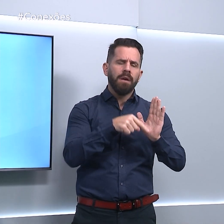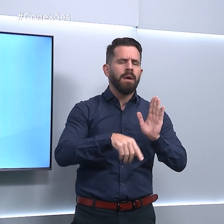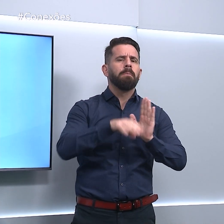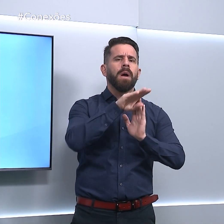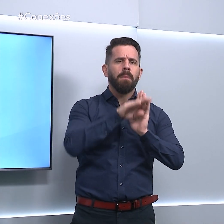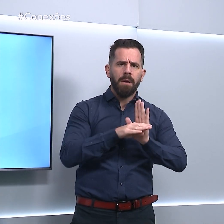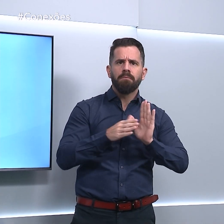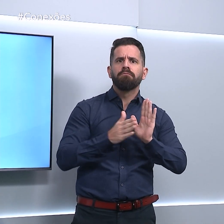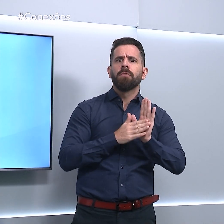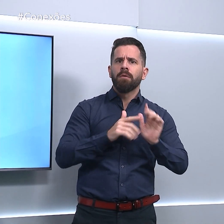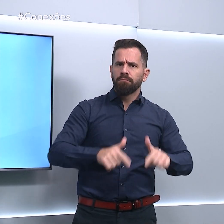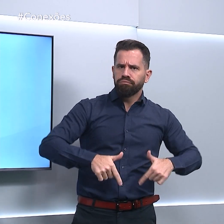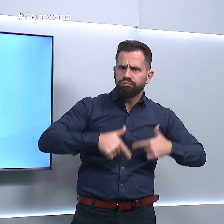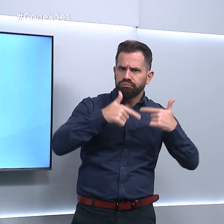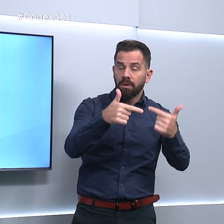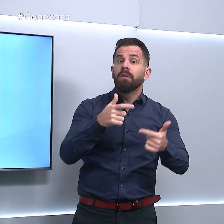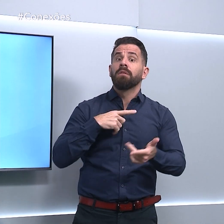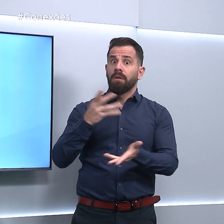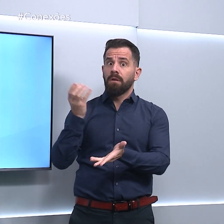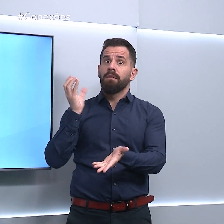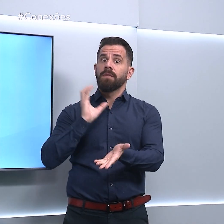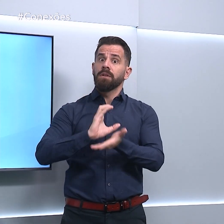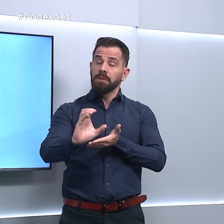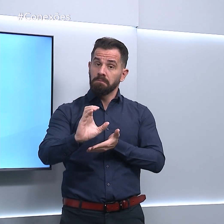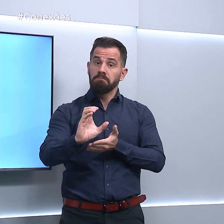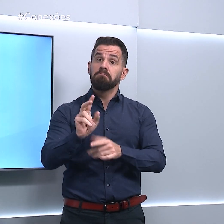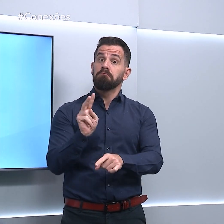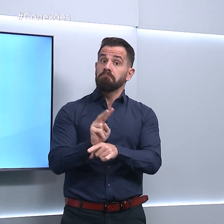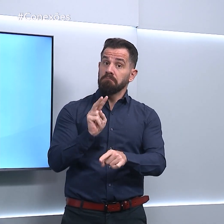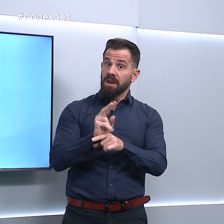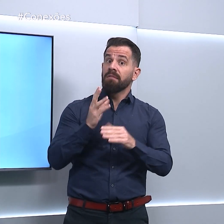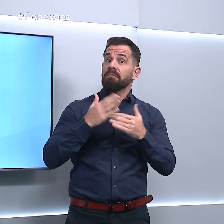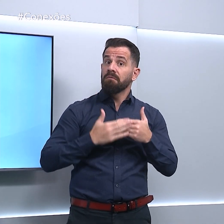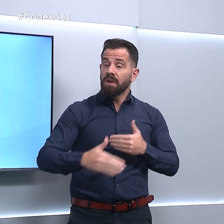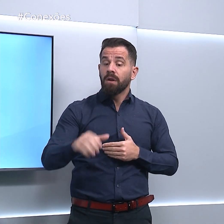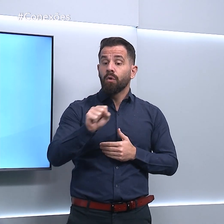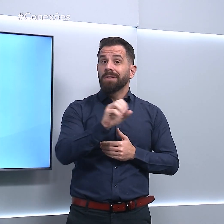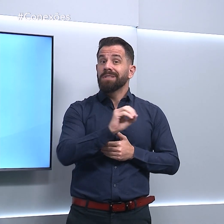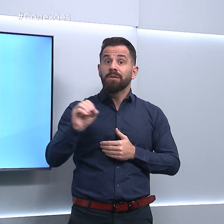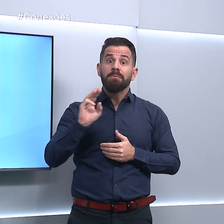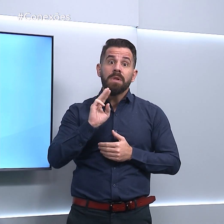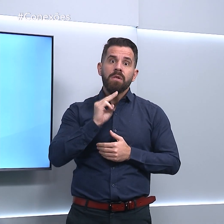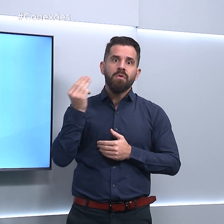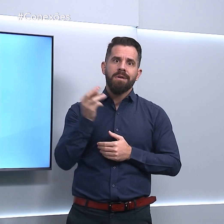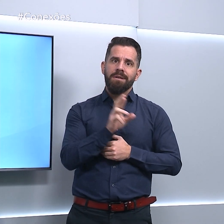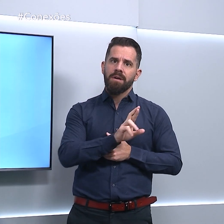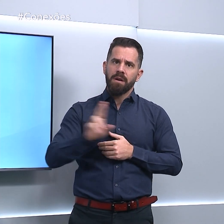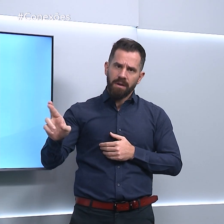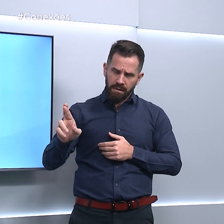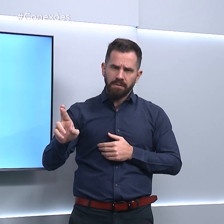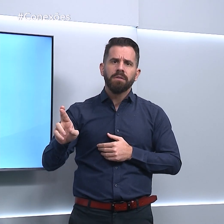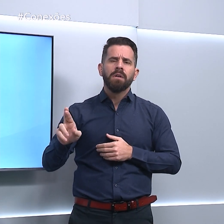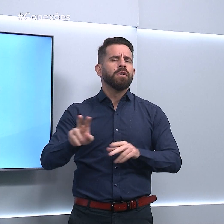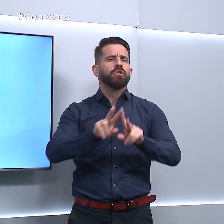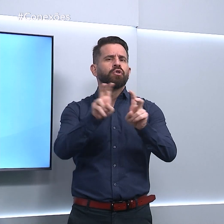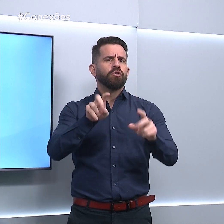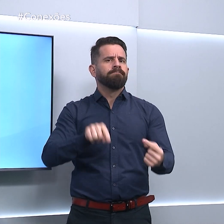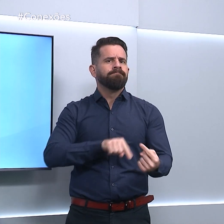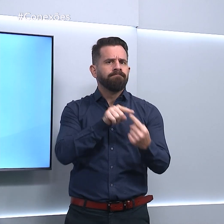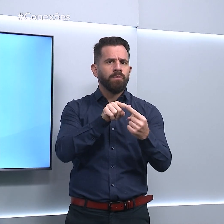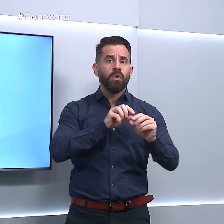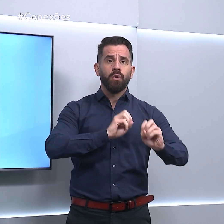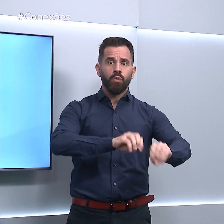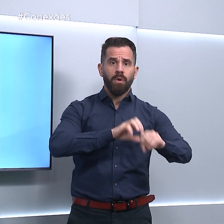investimentos de mais de 800 milhões de reais em ações voltadas à educação. Dentre essas ações que foram propostas